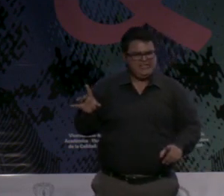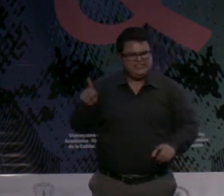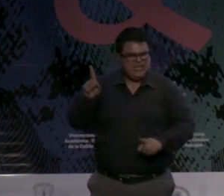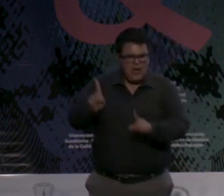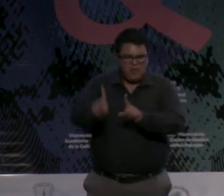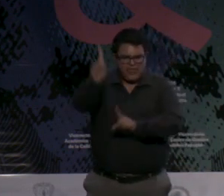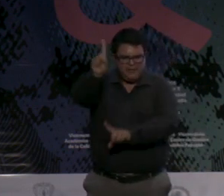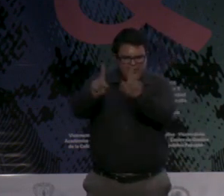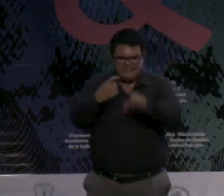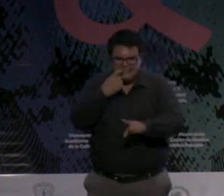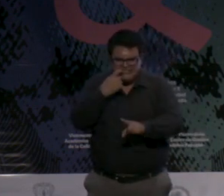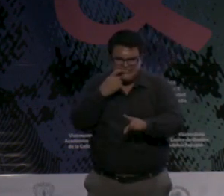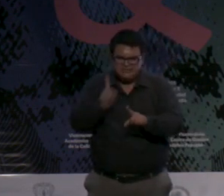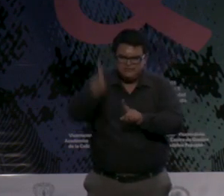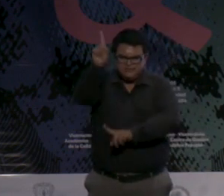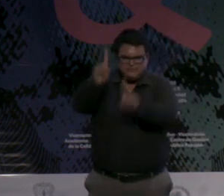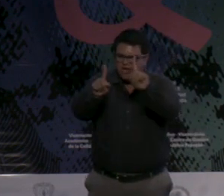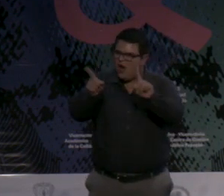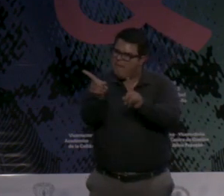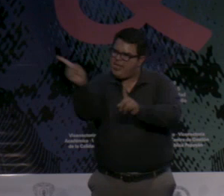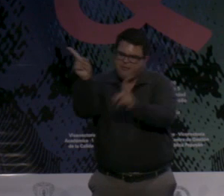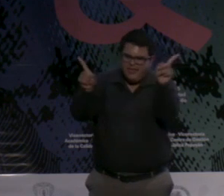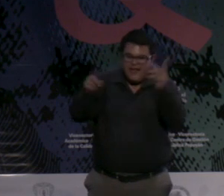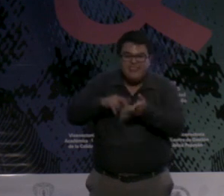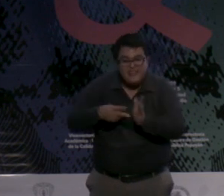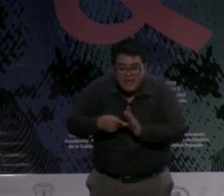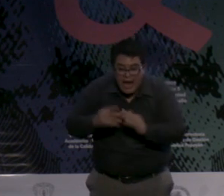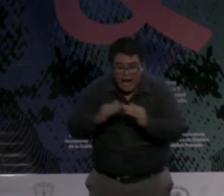las partes superiores. Estas varillas,